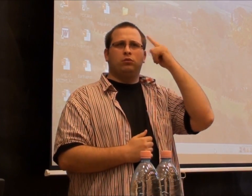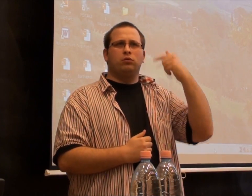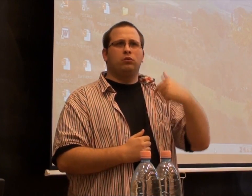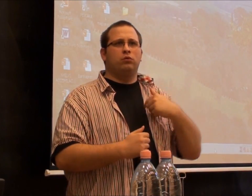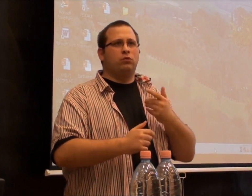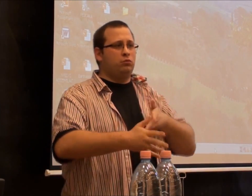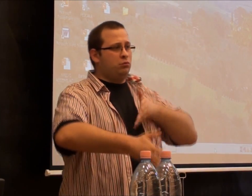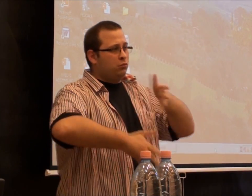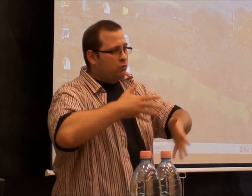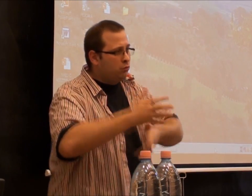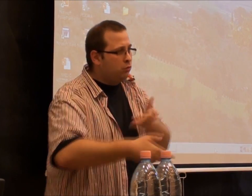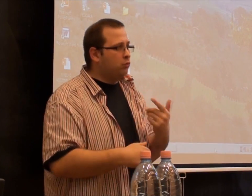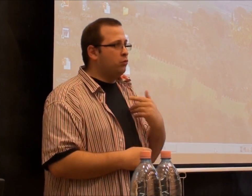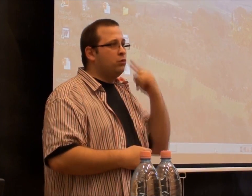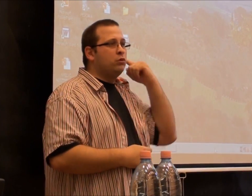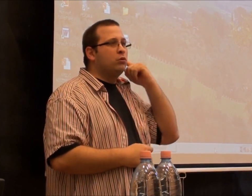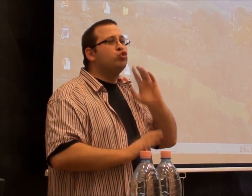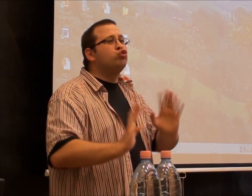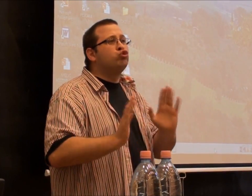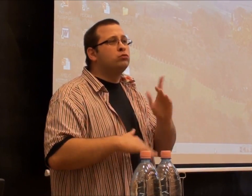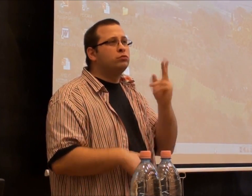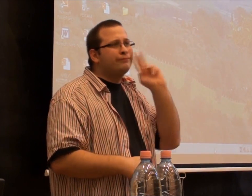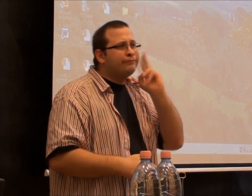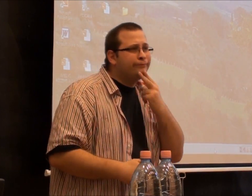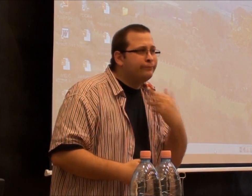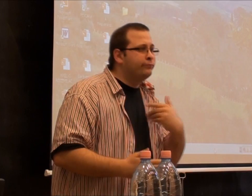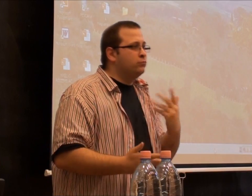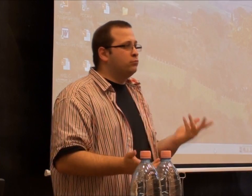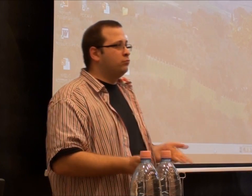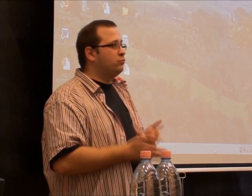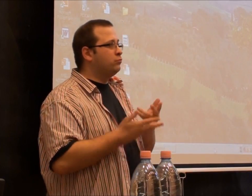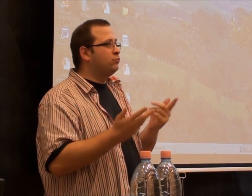Nem tudom, tudjátok-e, hogy a jelnyelv, tehát a